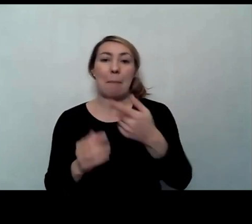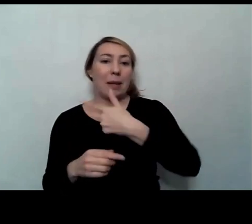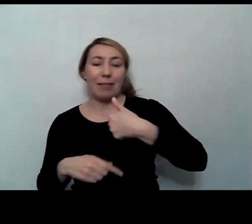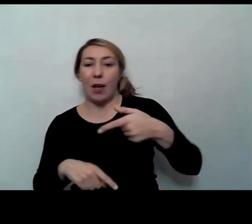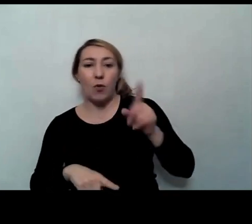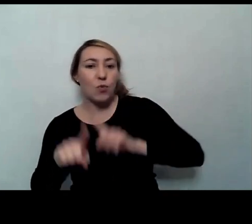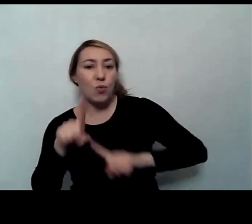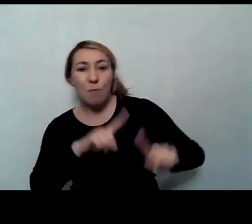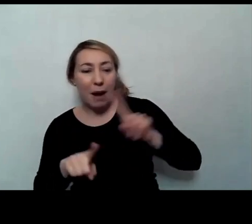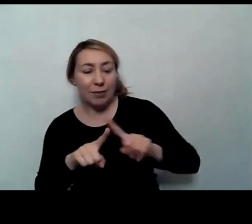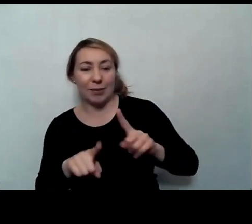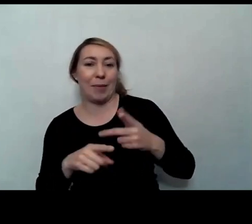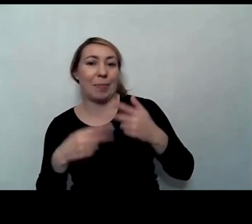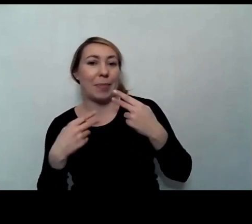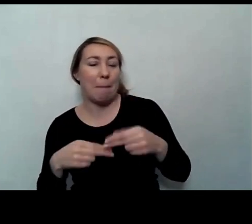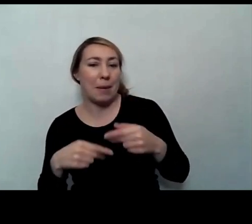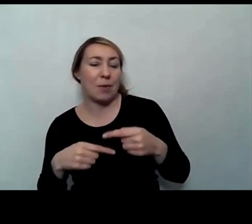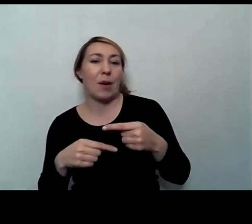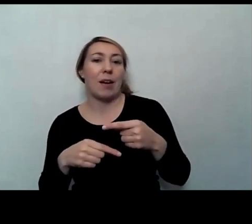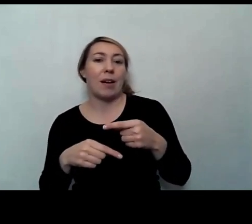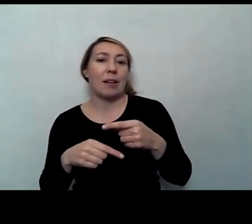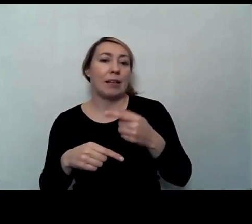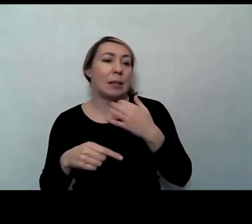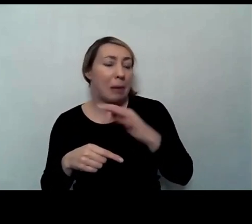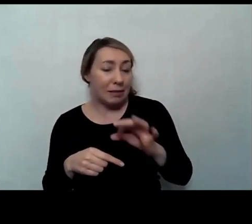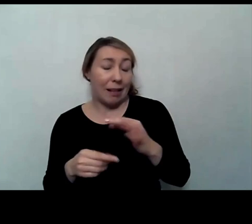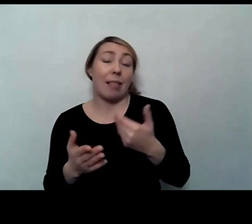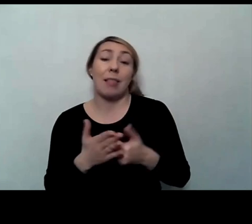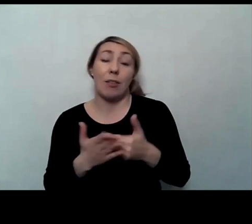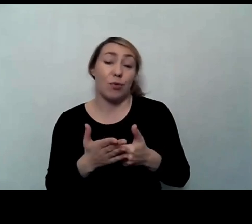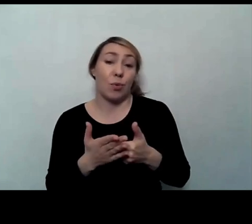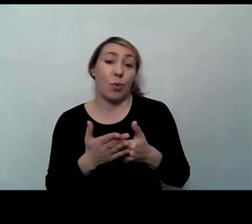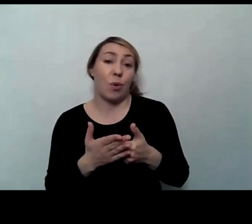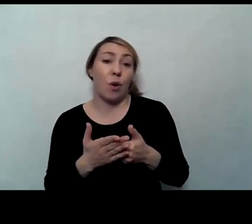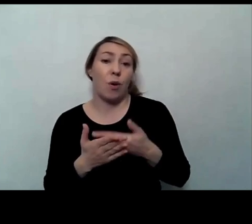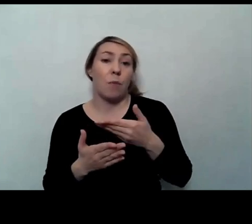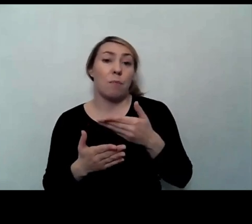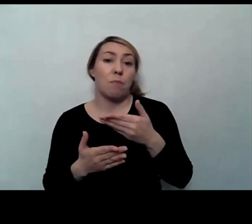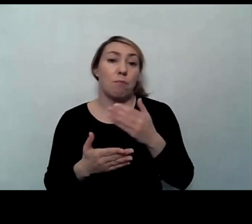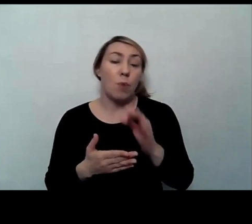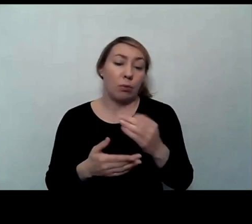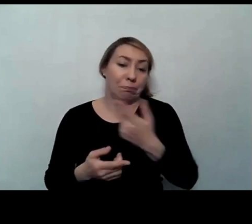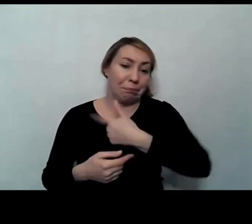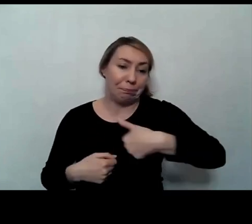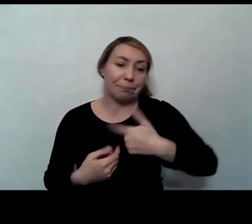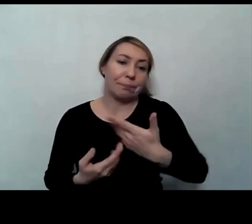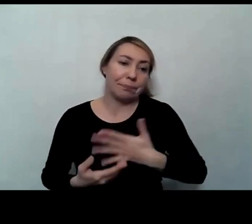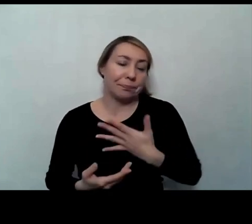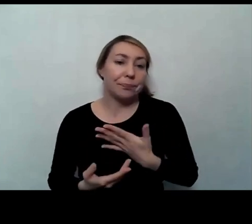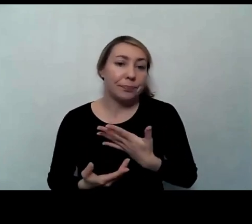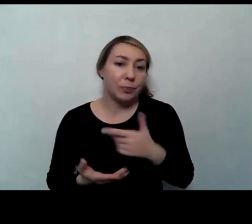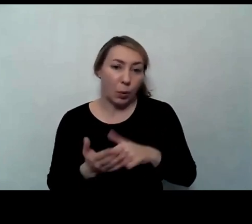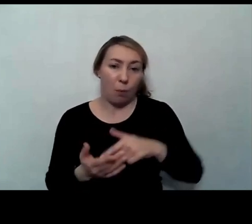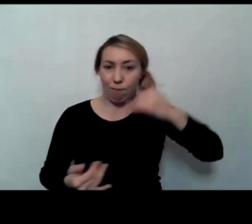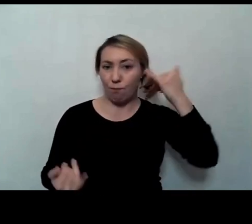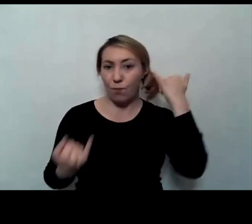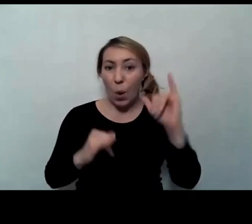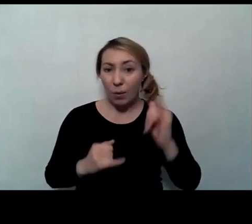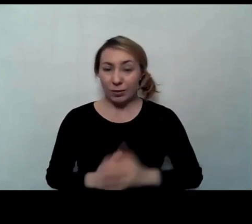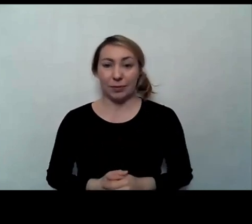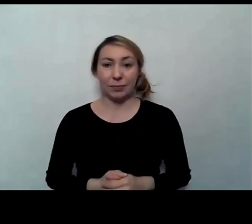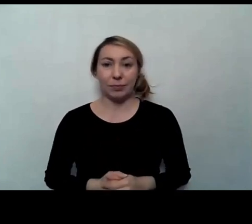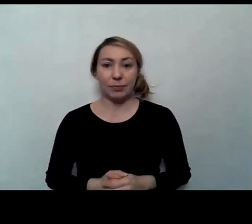I celowo nie zakładałyśmy tego tłumaczenia, również dlatego, że uznałyśmy, że byłby to błąd, dlatego